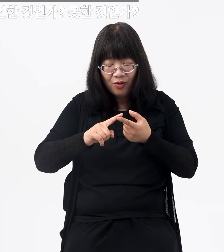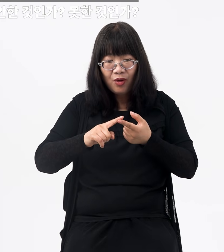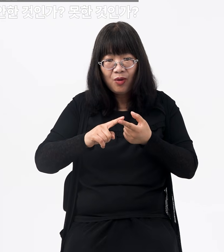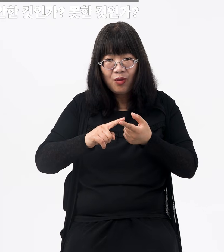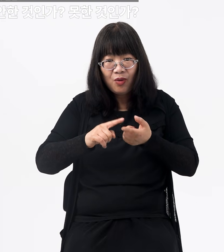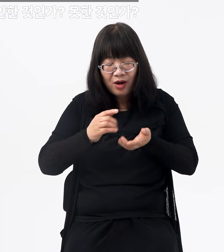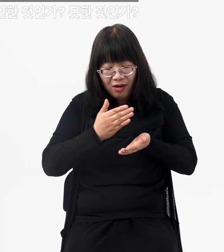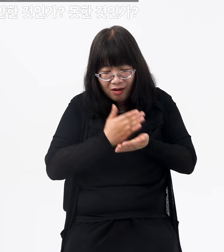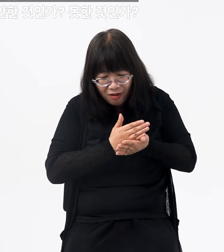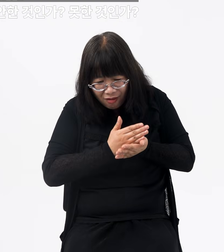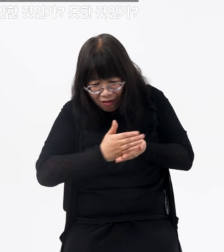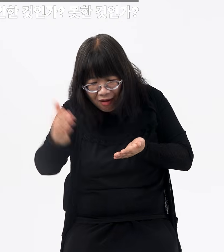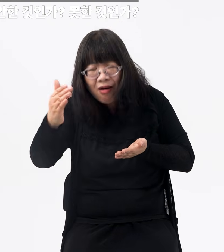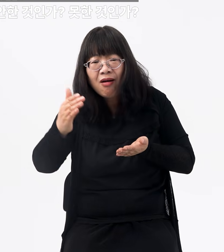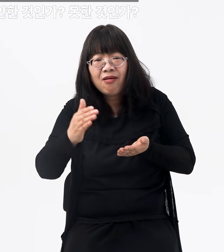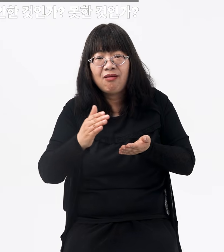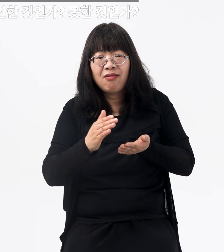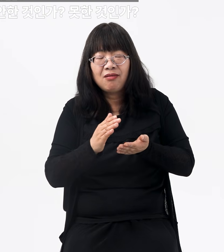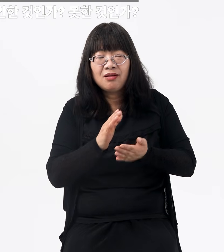옳았습니까?